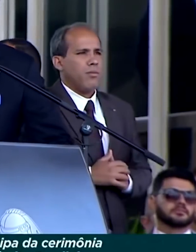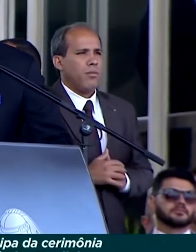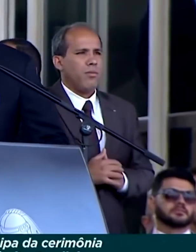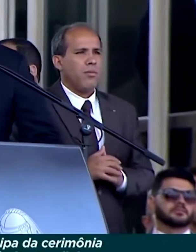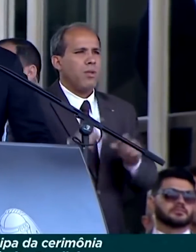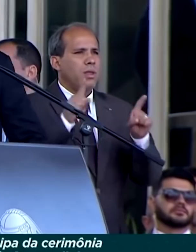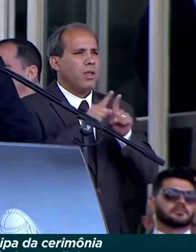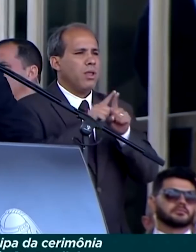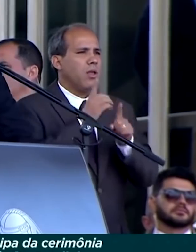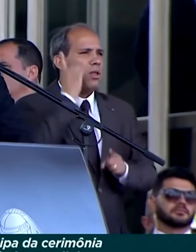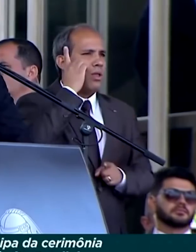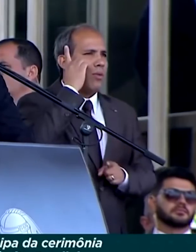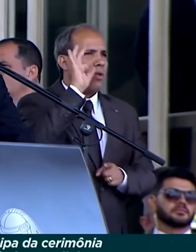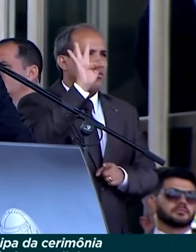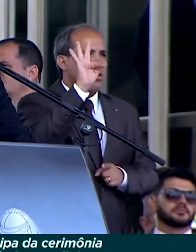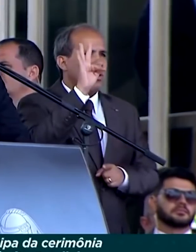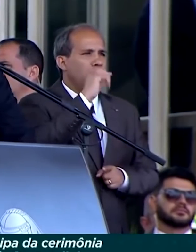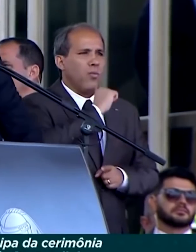Senhor Deputado Federal Arthur Lira,